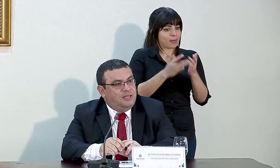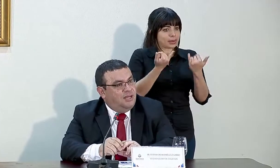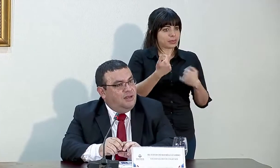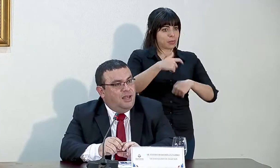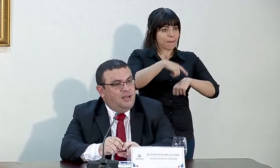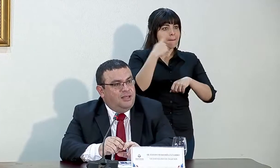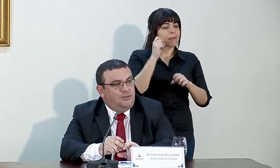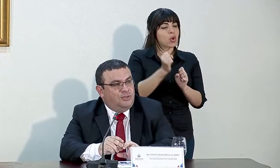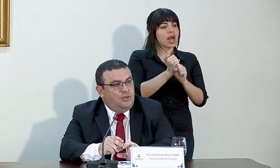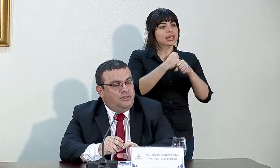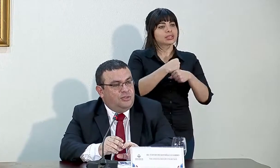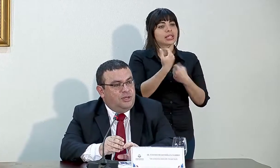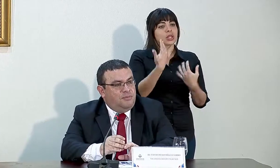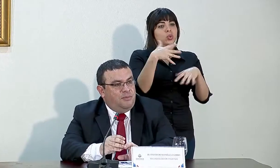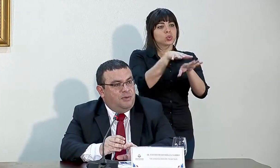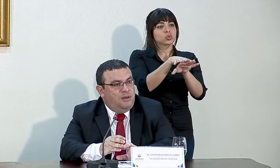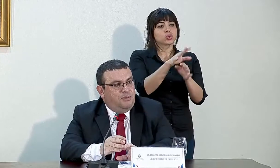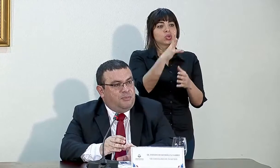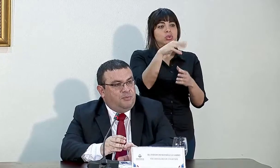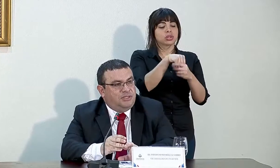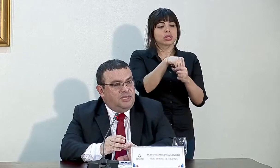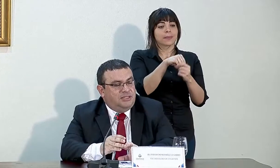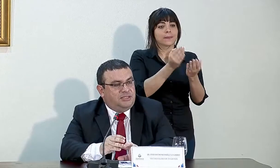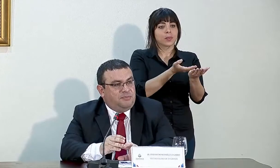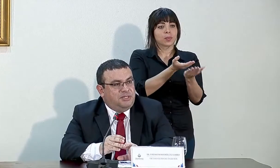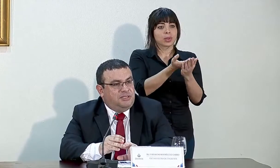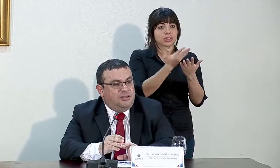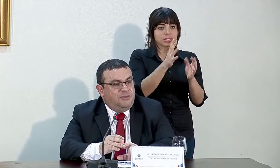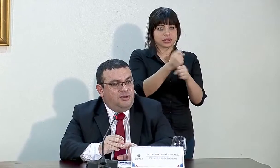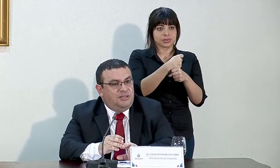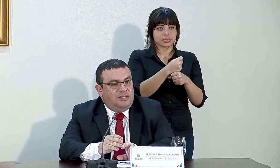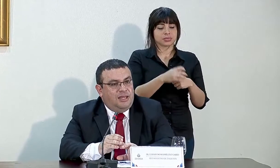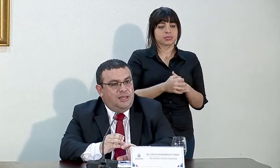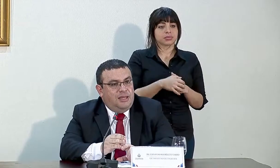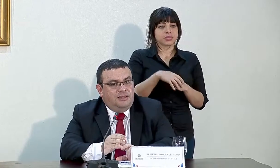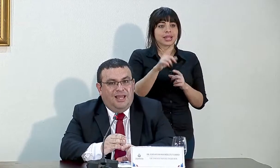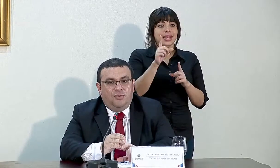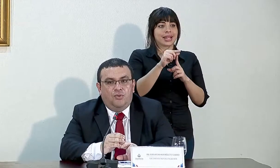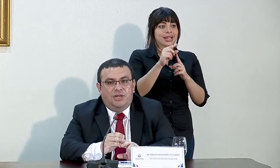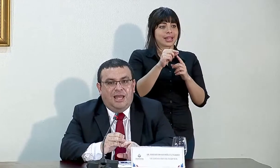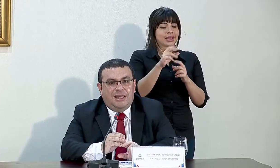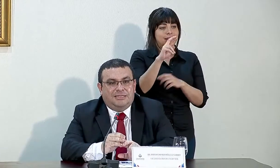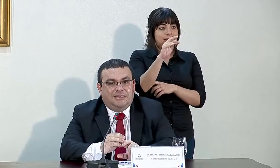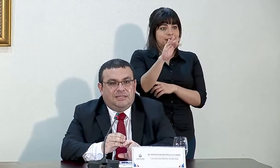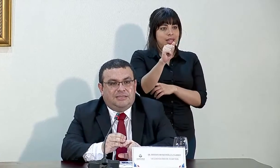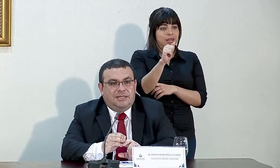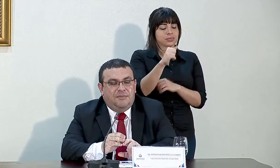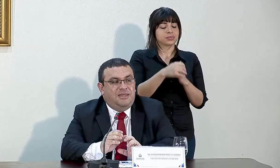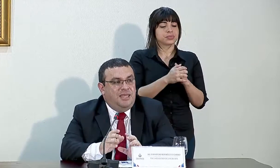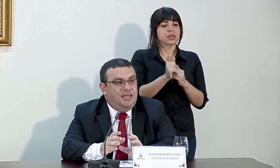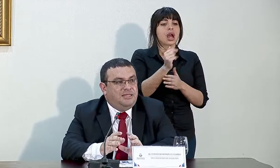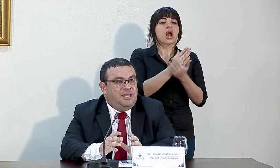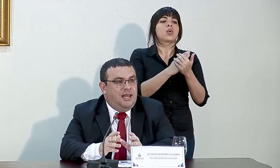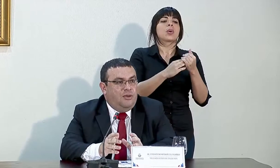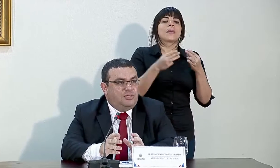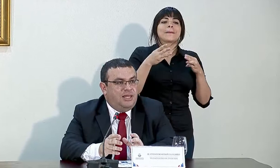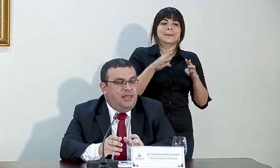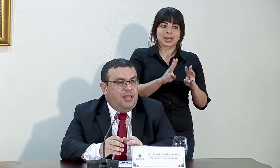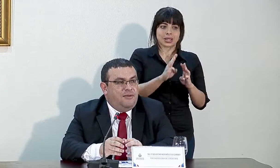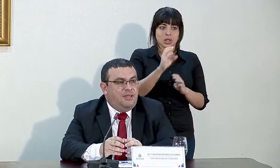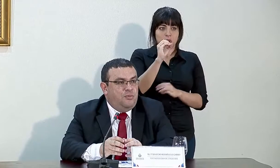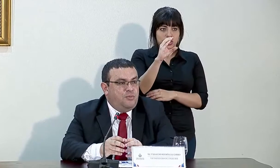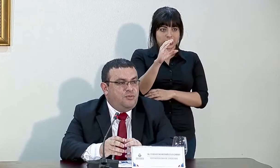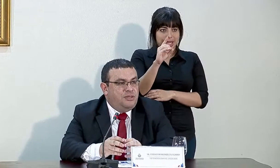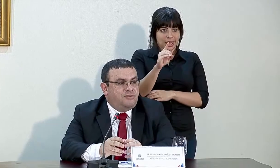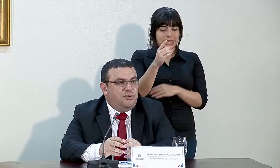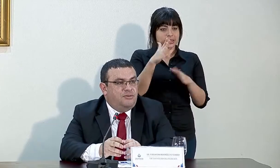momento para hacer la inclusión dentro de la propuesta que se está presentando en renta de algunas medidas que la OCDE